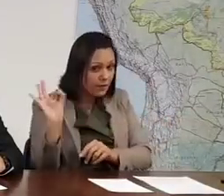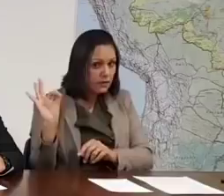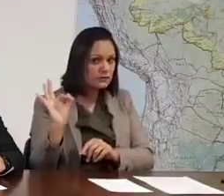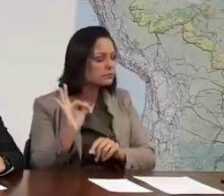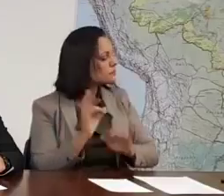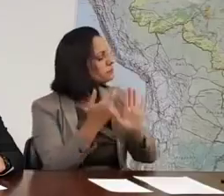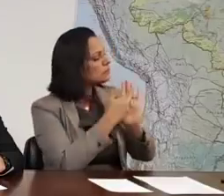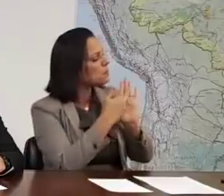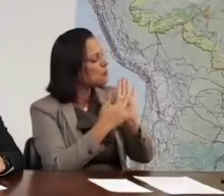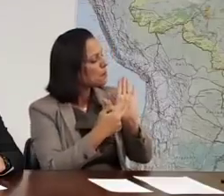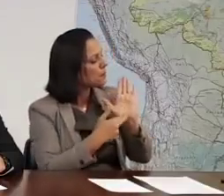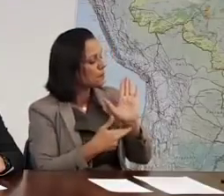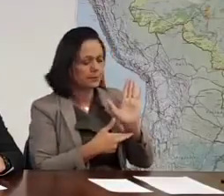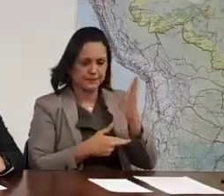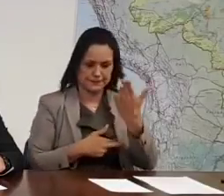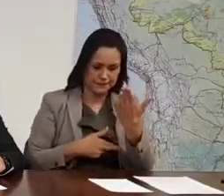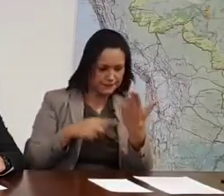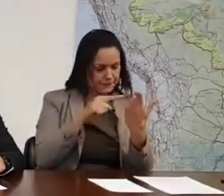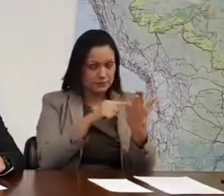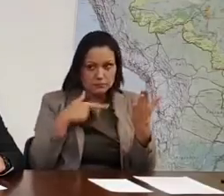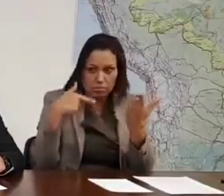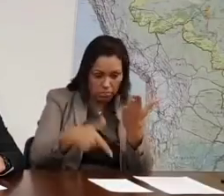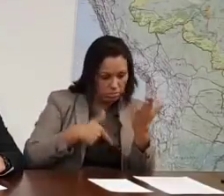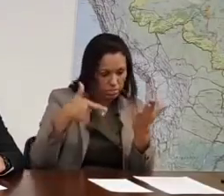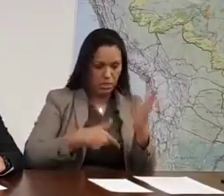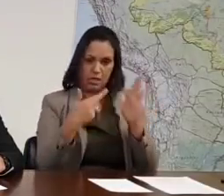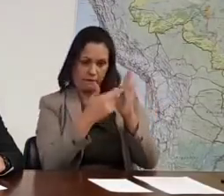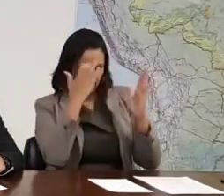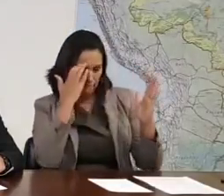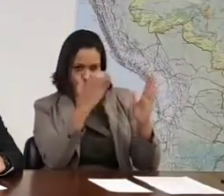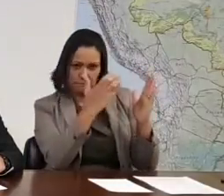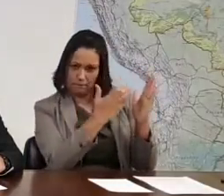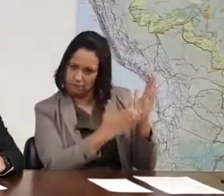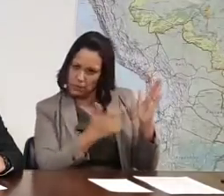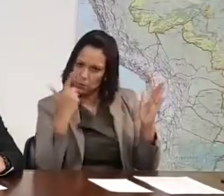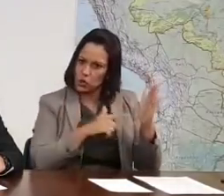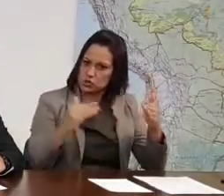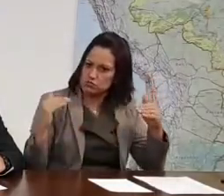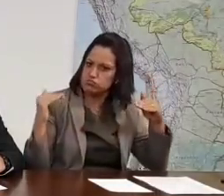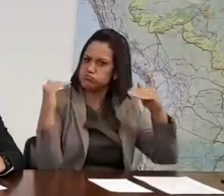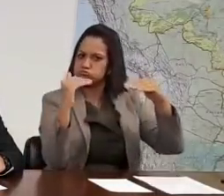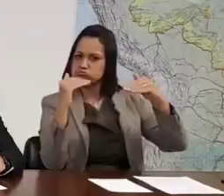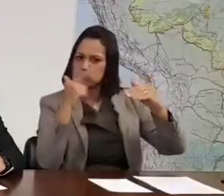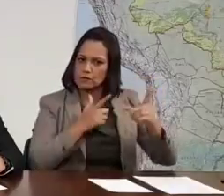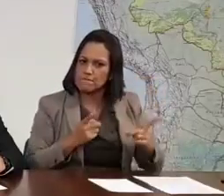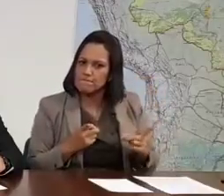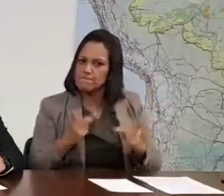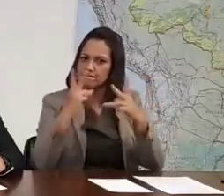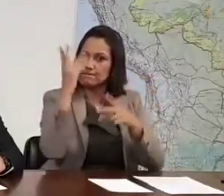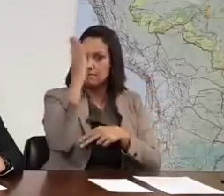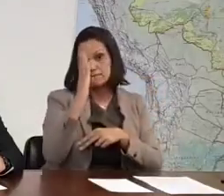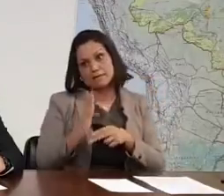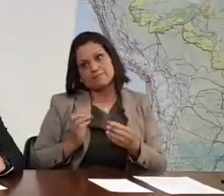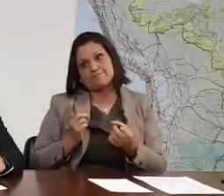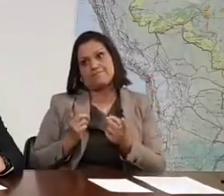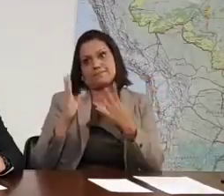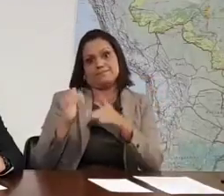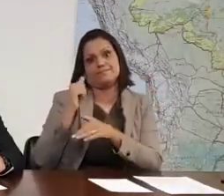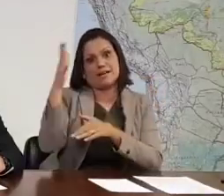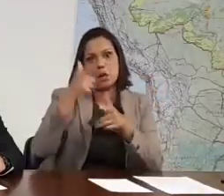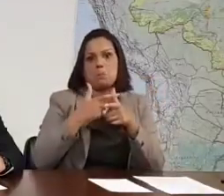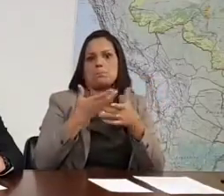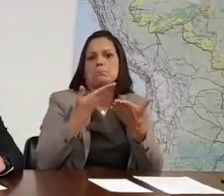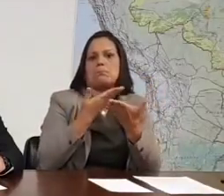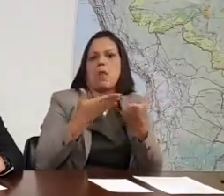de maneira produtiva, poder dar melhor capacidade de competitividade para os produtos brasileiros e ampliar o